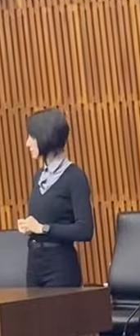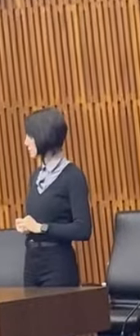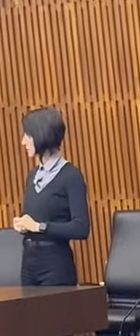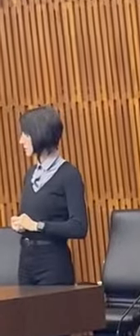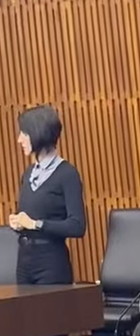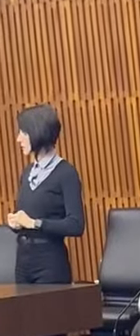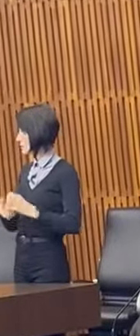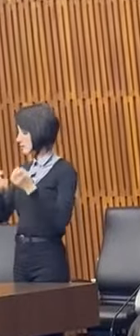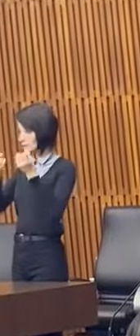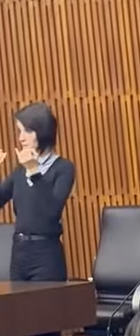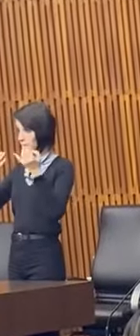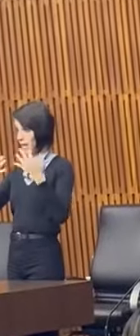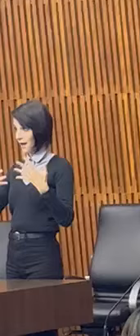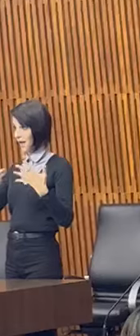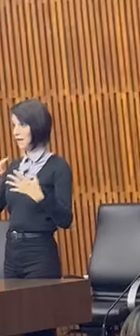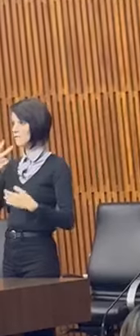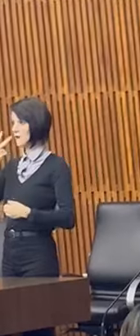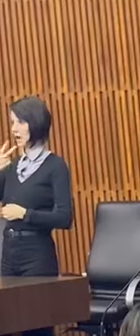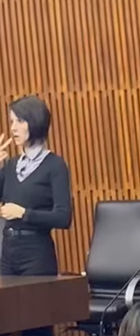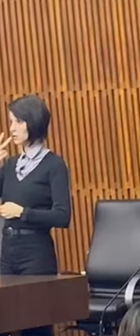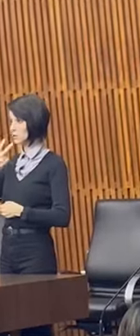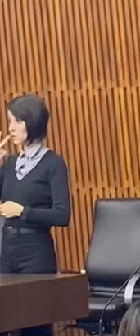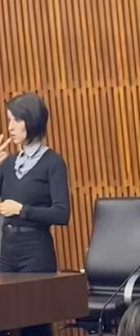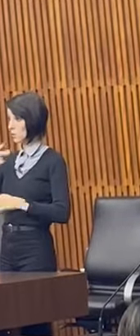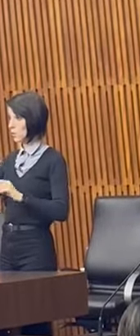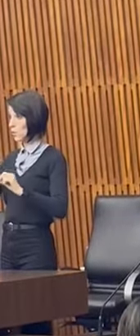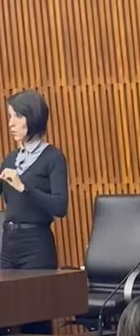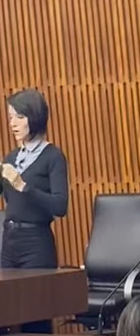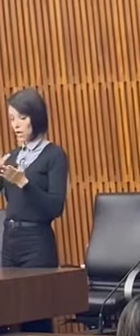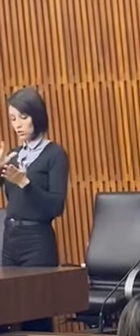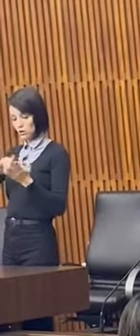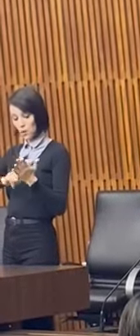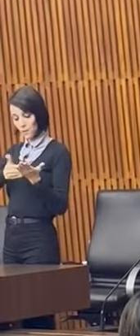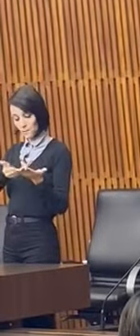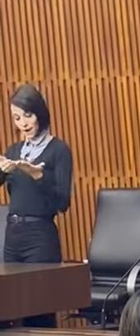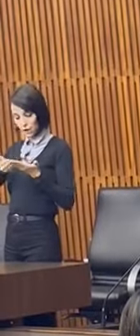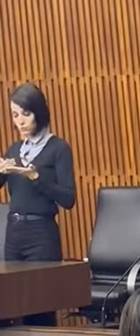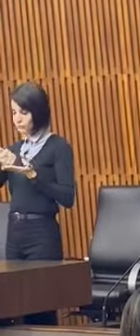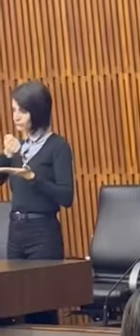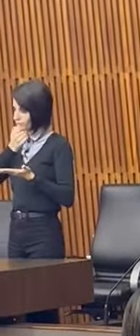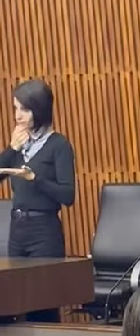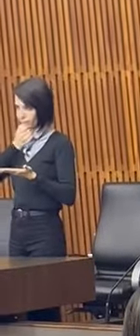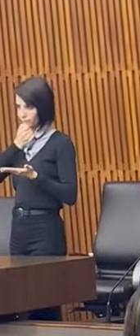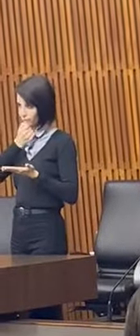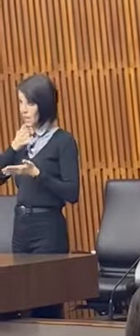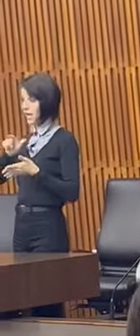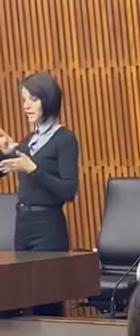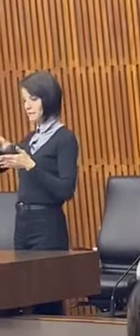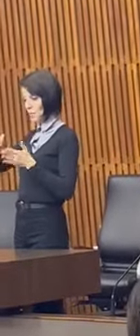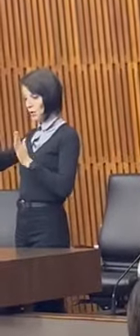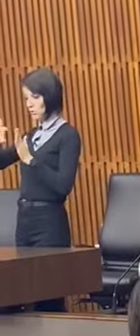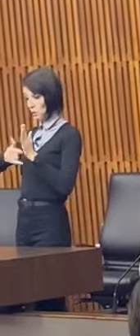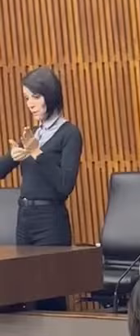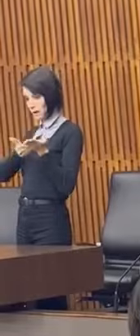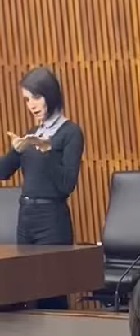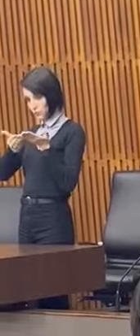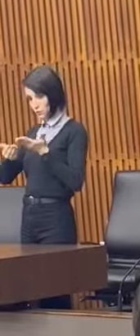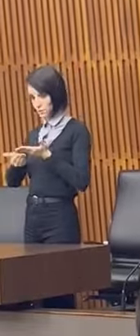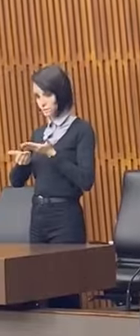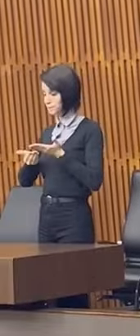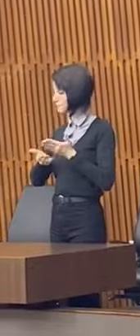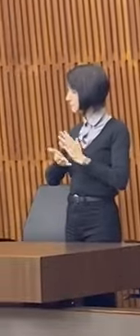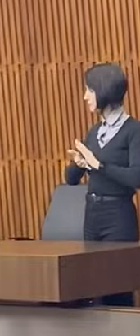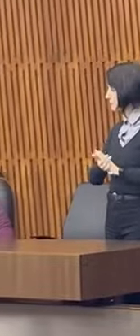vereador, que a casa não foi ainda notificada oficialmente dessa saída. A partir do momento que ela for notificada, então